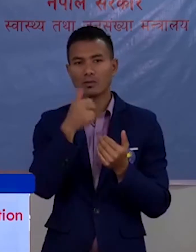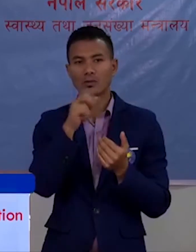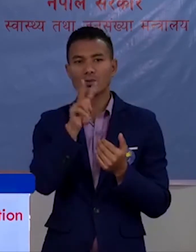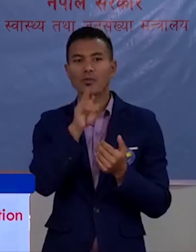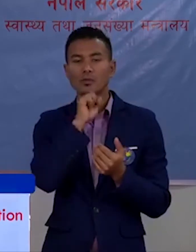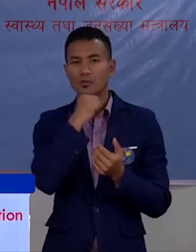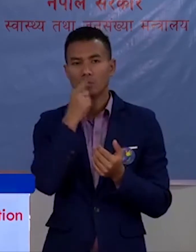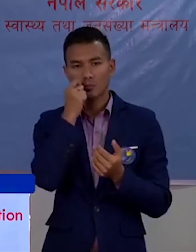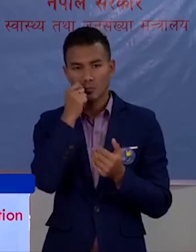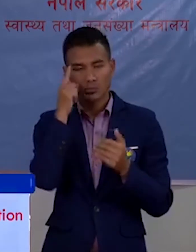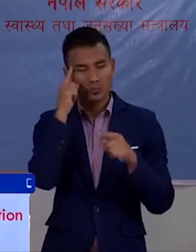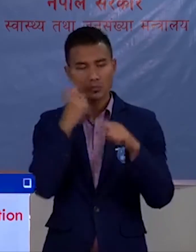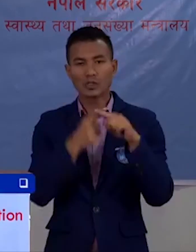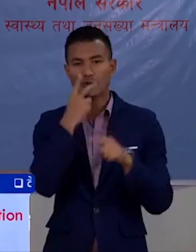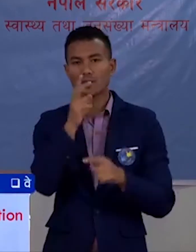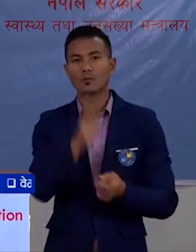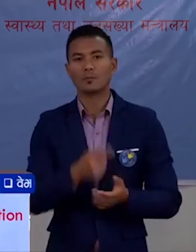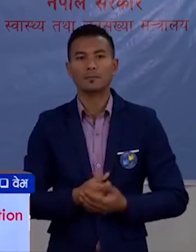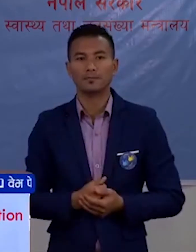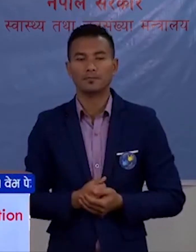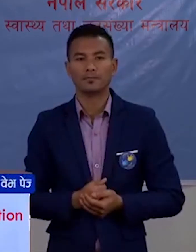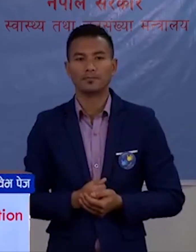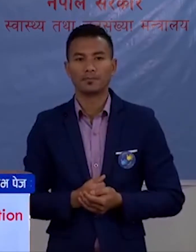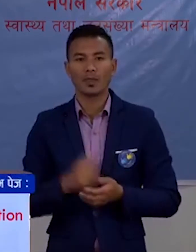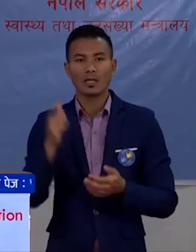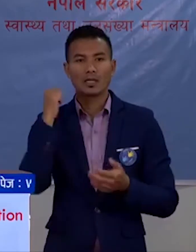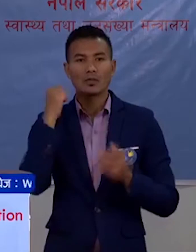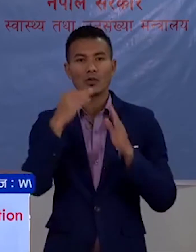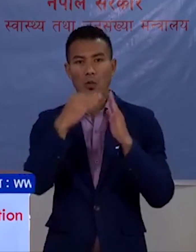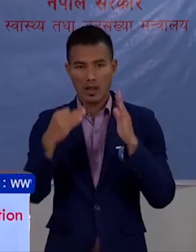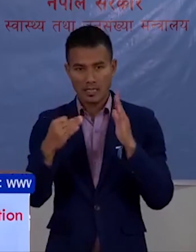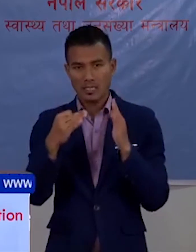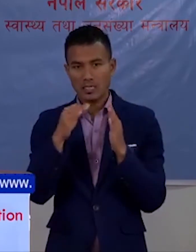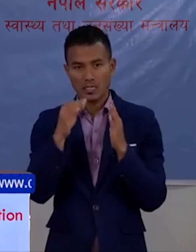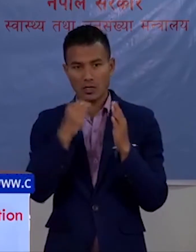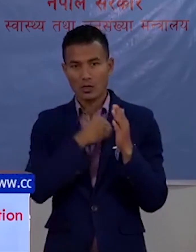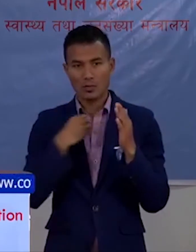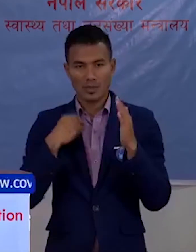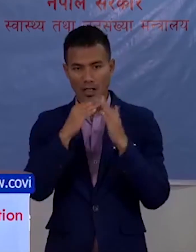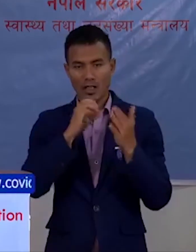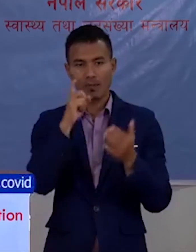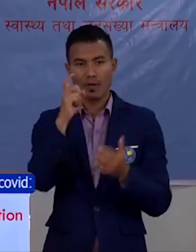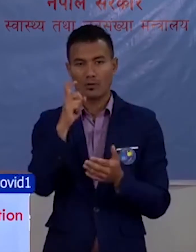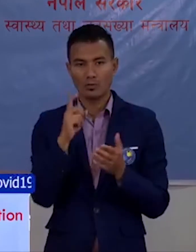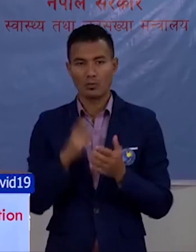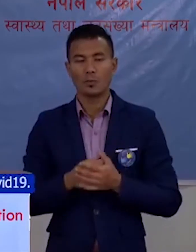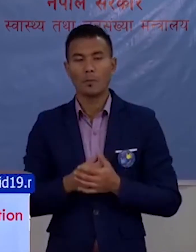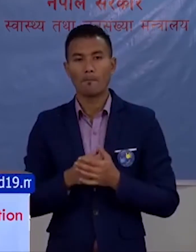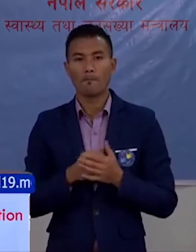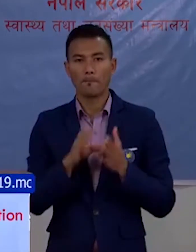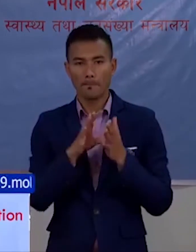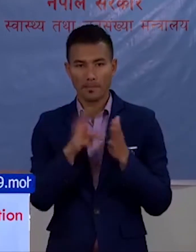62 पुरुषमा पोजिटिभ देखिएको हो। हिजै धौलागिरी प्रादेशिक अस्पताल